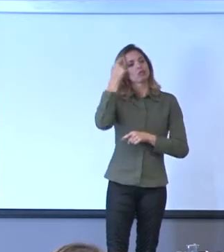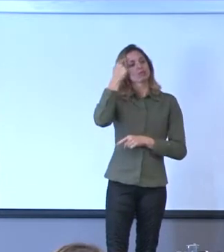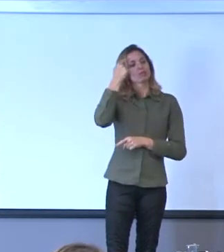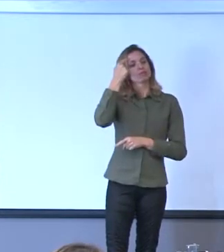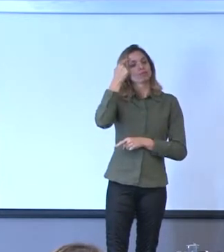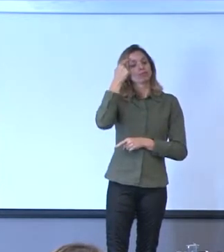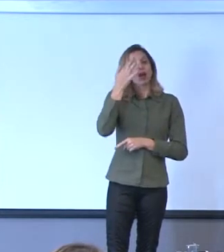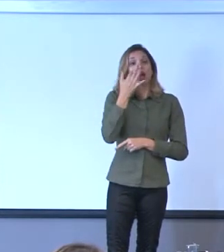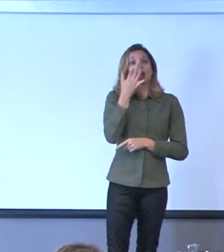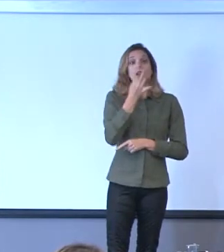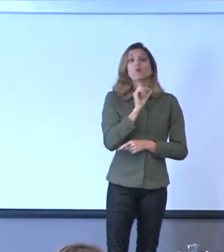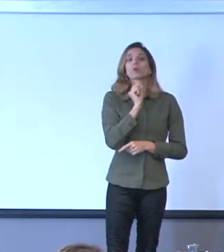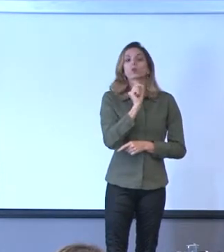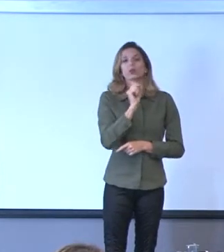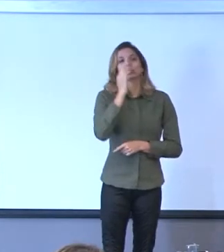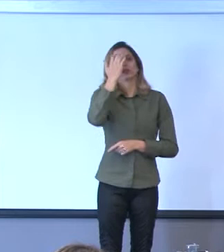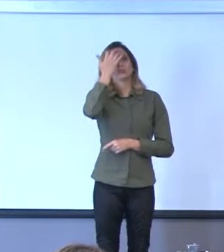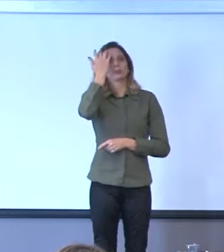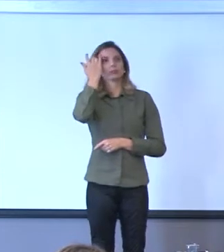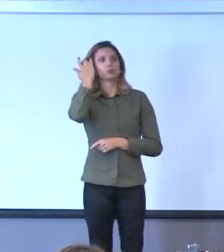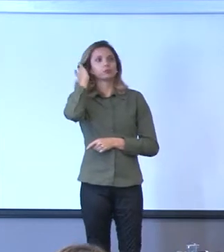chamaram mais atenção